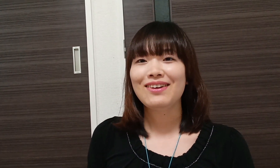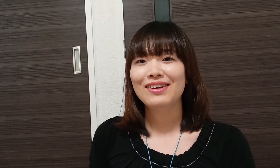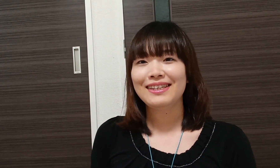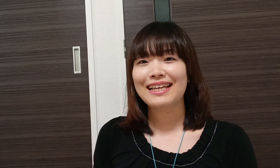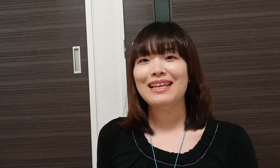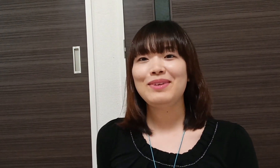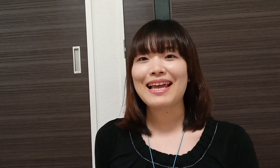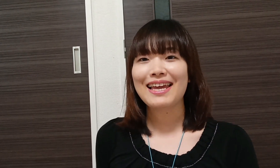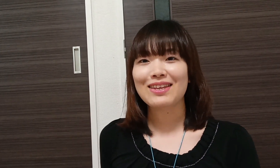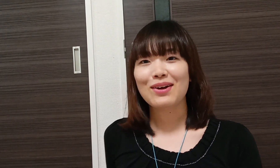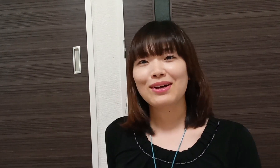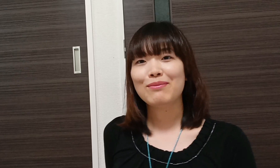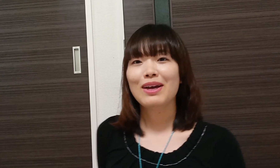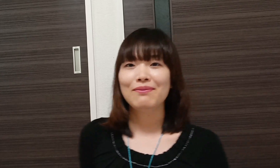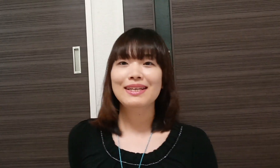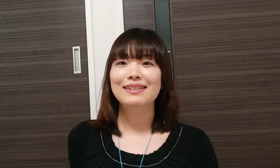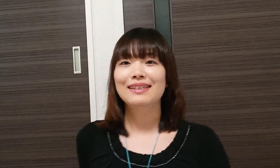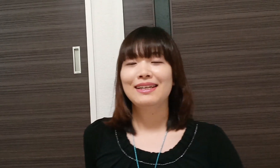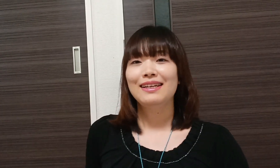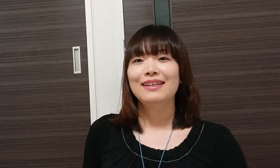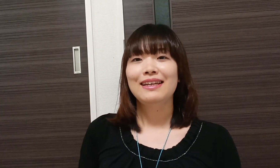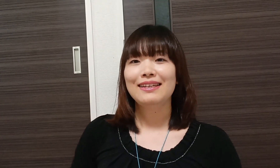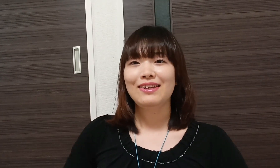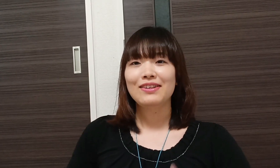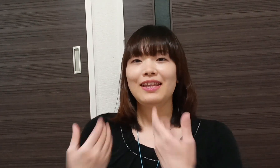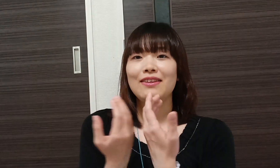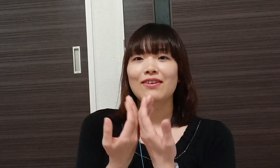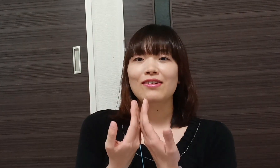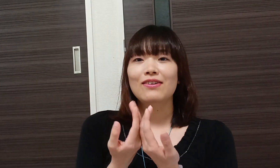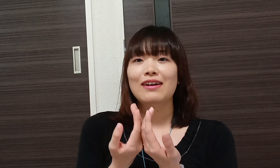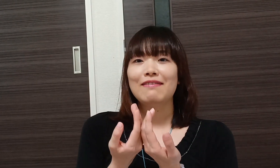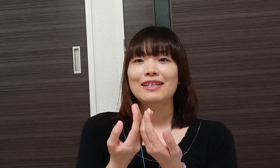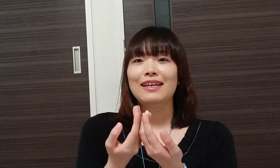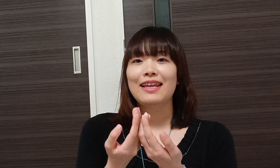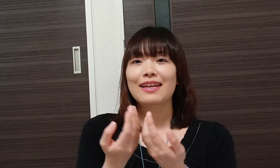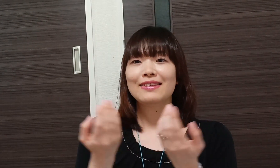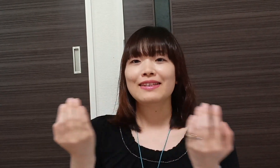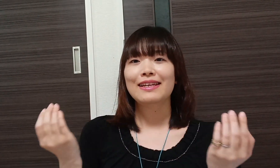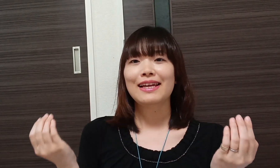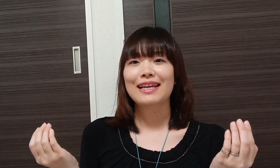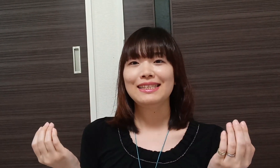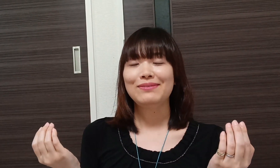をやってみたいと思います。両手の甲を合わせて話